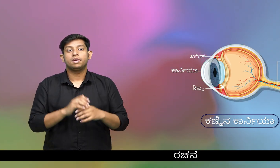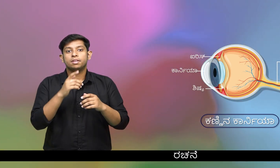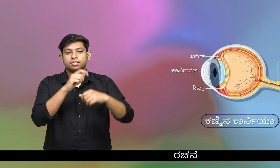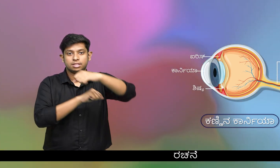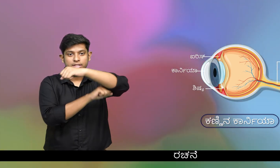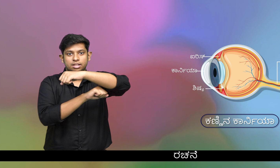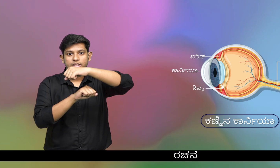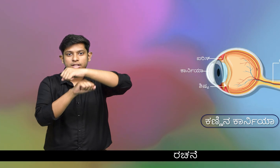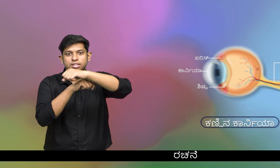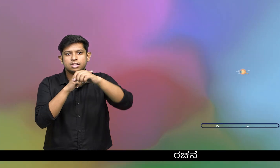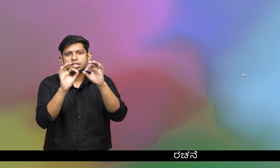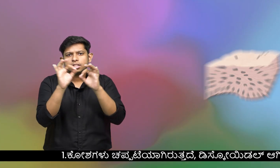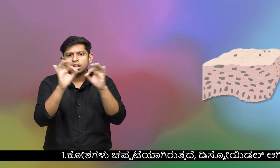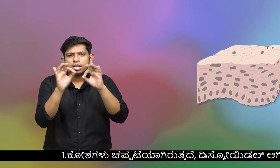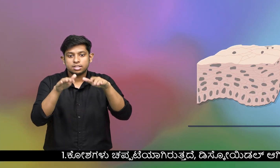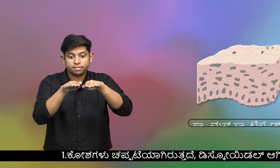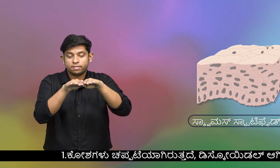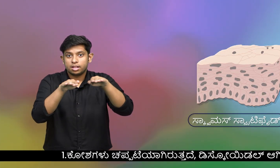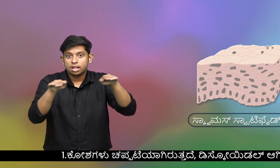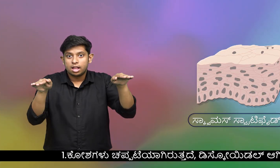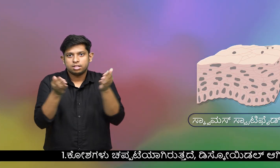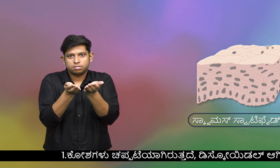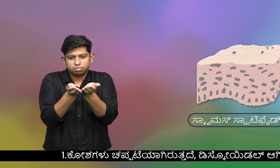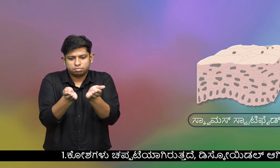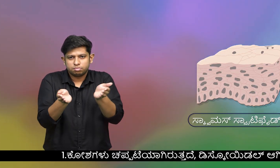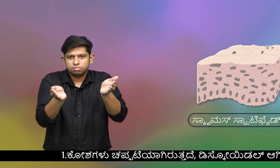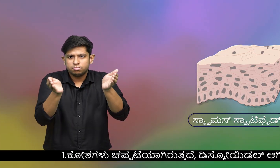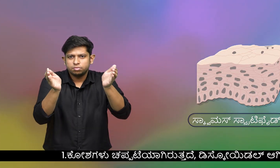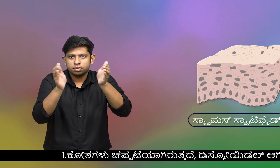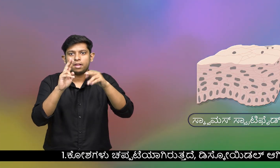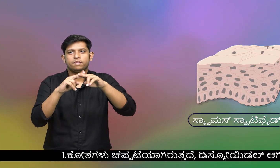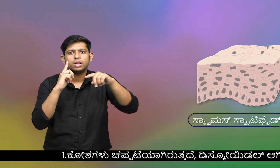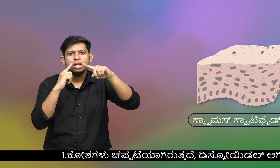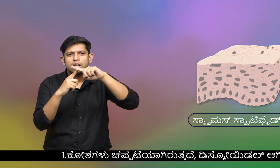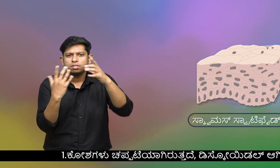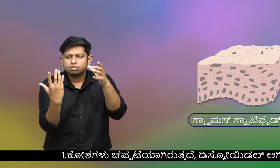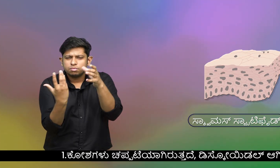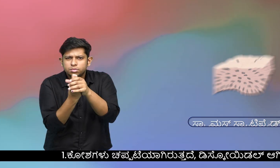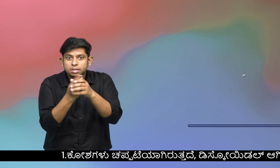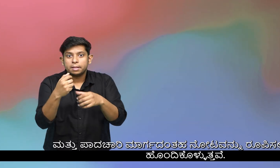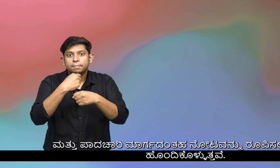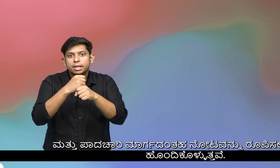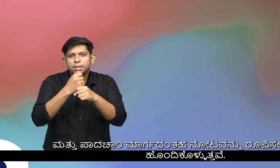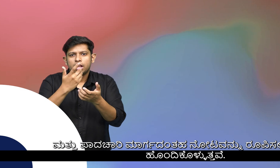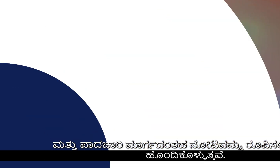ರಚನೆ 1. ಕೋಶಗಳು ಚಪ್ಪಟೆಯಾಗಿರುತ್ತದೆ, ಡಿಸ್ಕಾಯ್ಡ್ನಲ್ಲಿ ಆಗಿರುತ್ತವೆ ಮತ್ತು